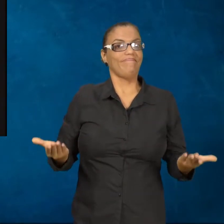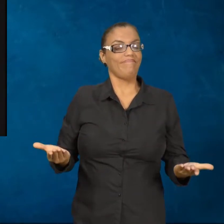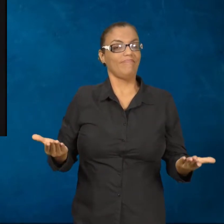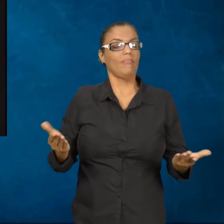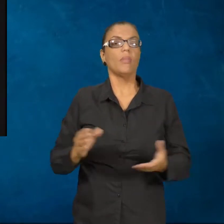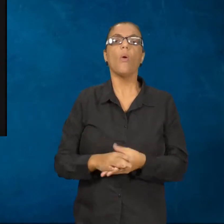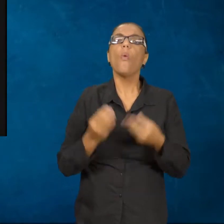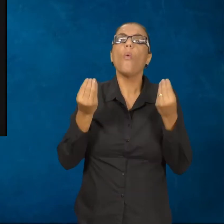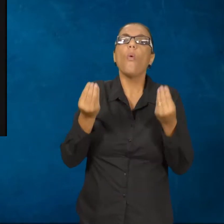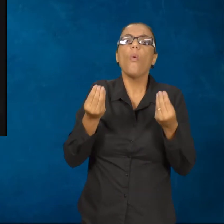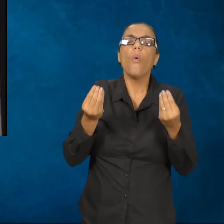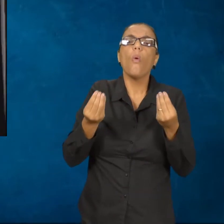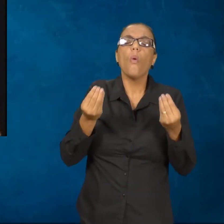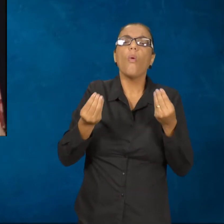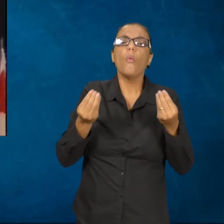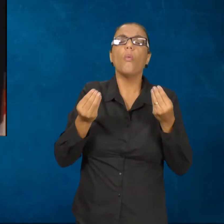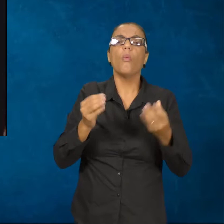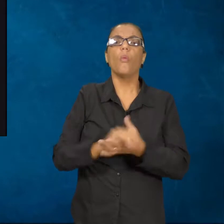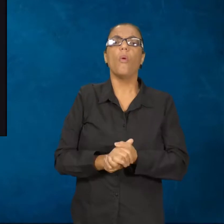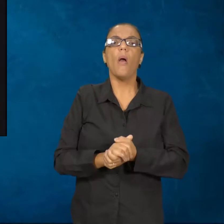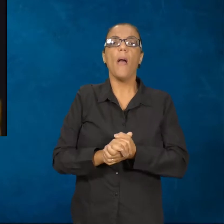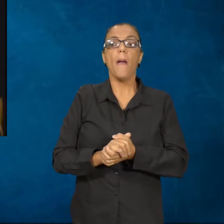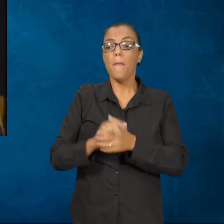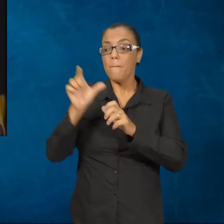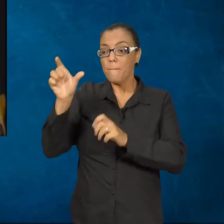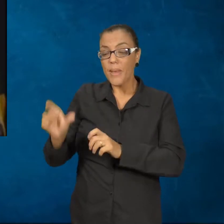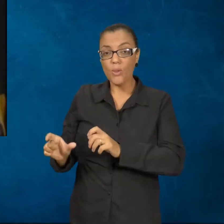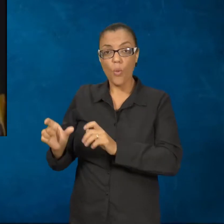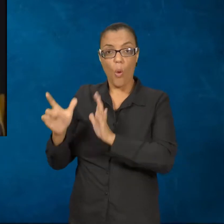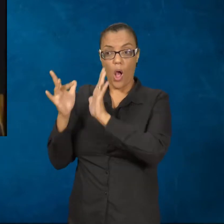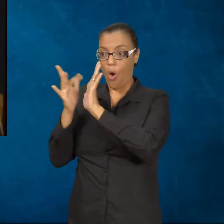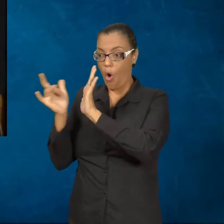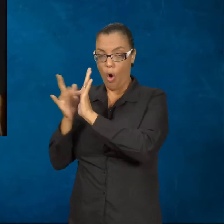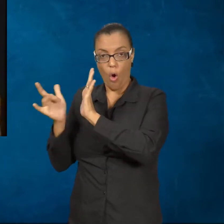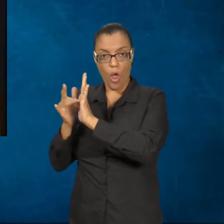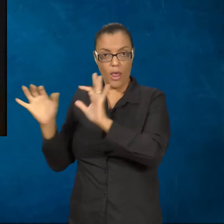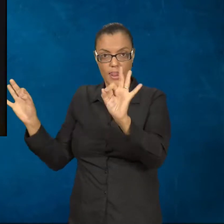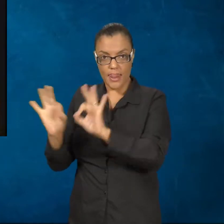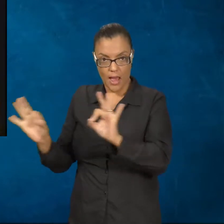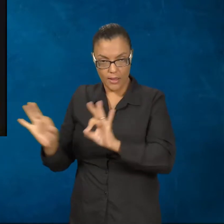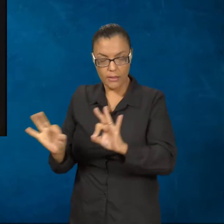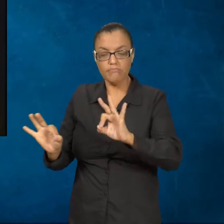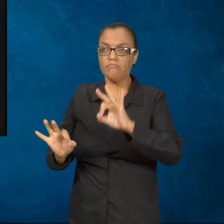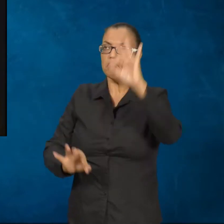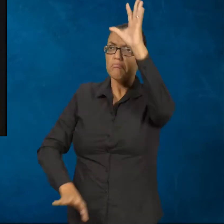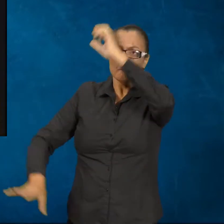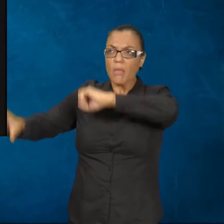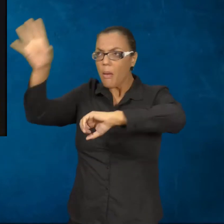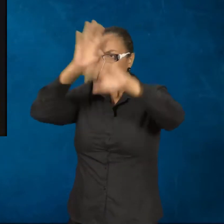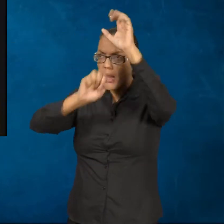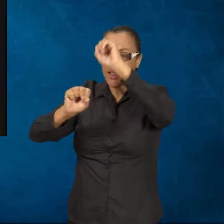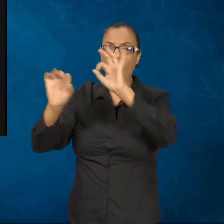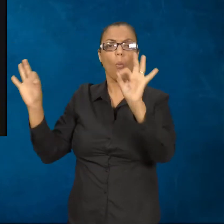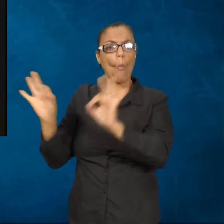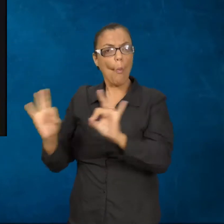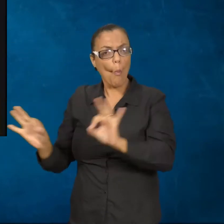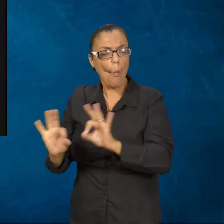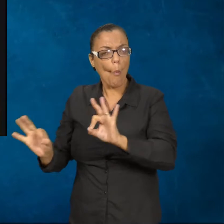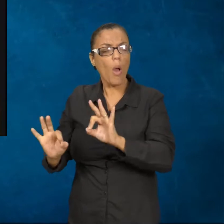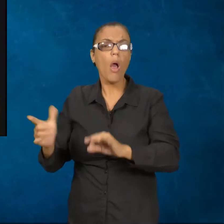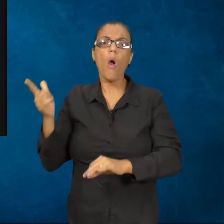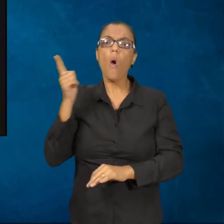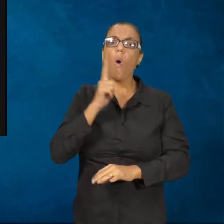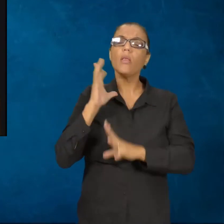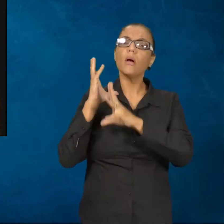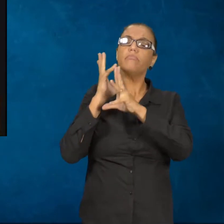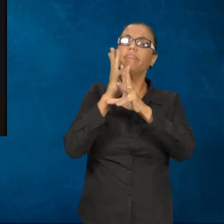Tá certo? Como é que alguém que não cola e não aprendeu consegue tirar